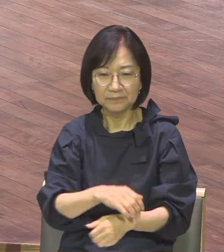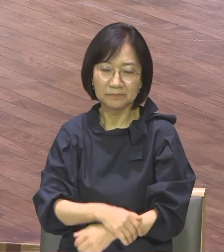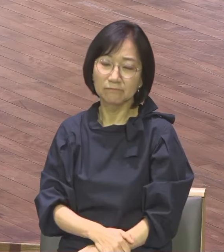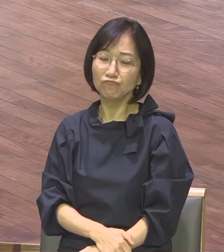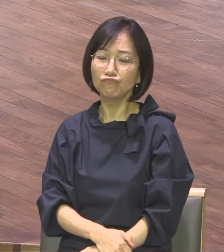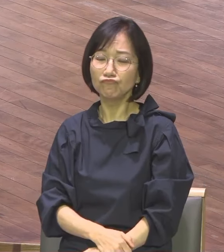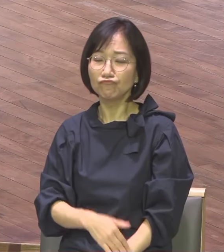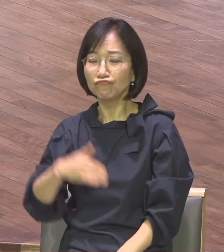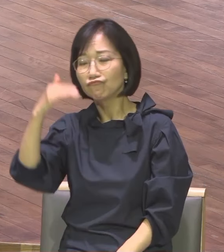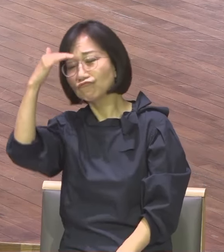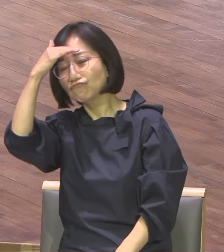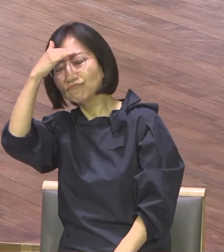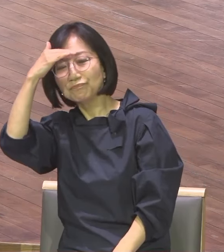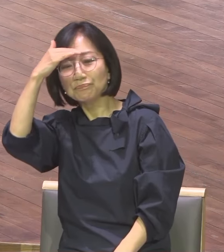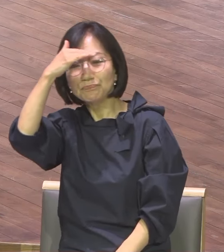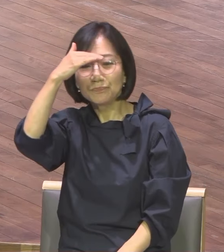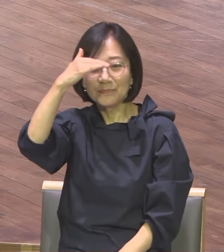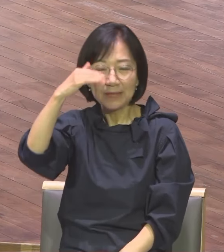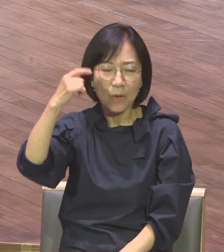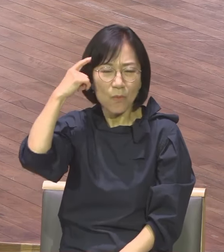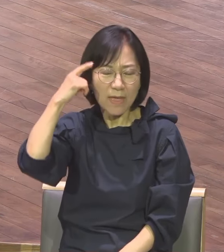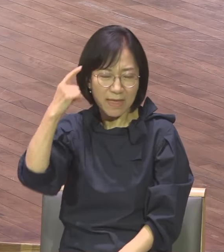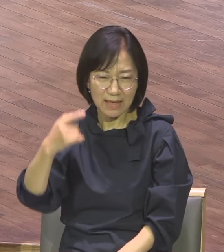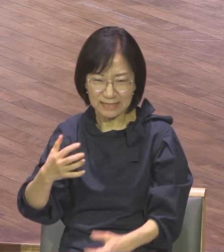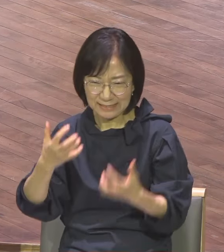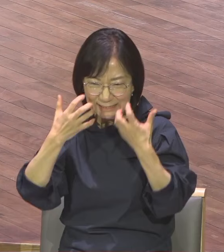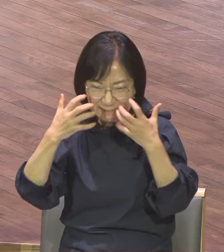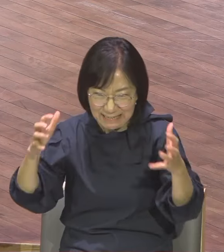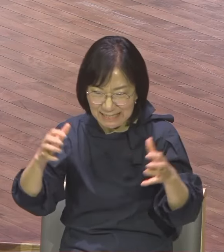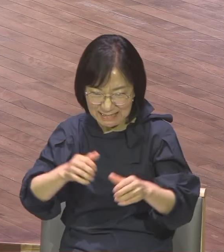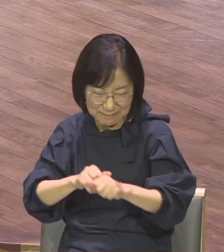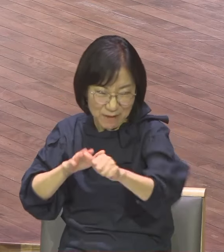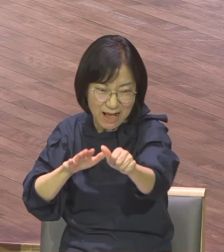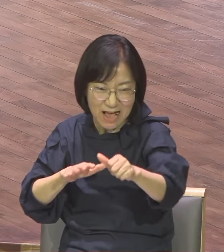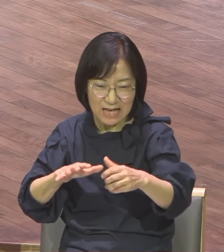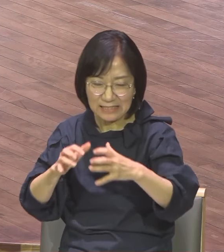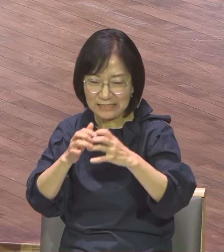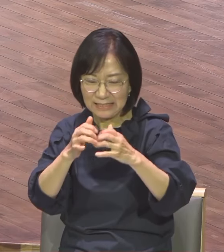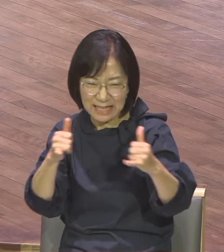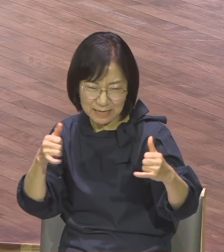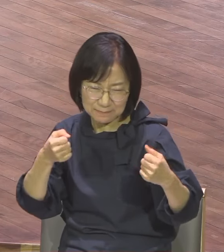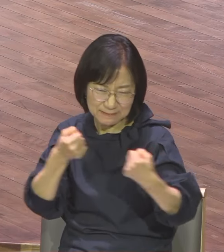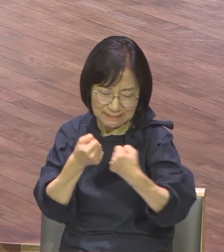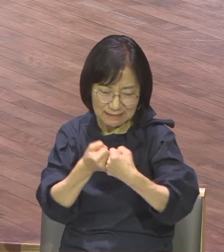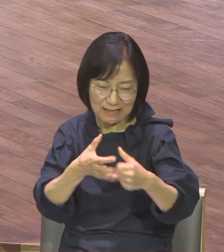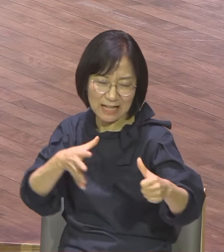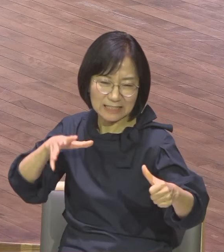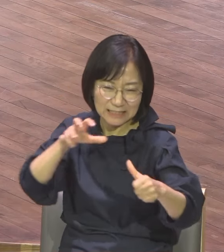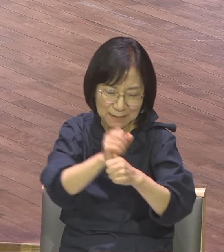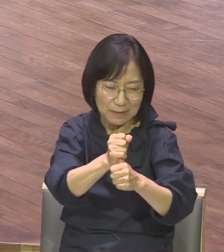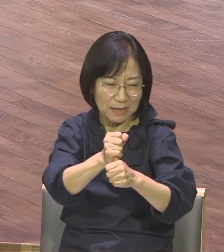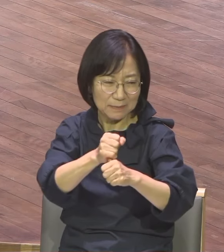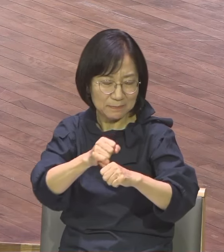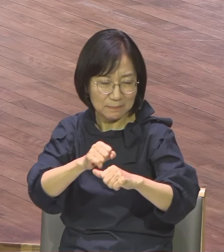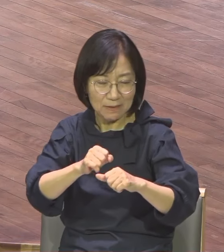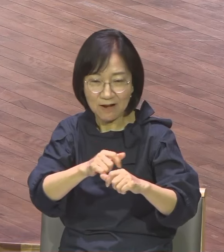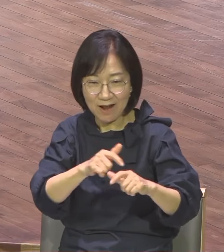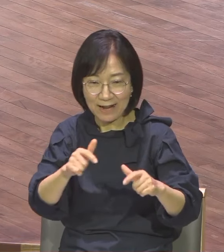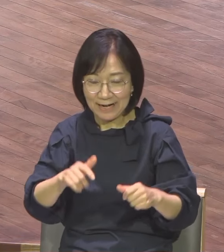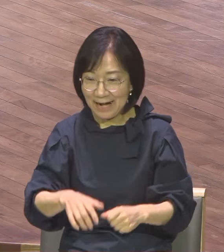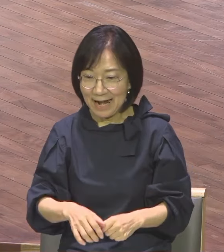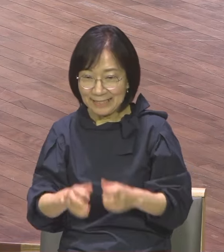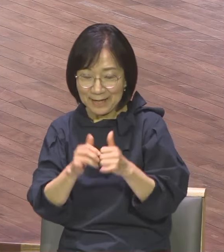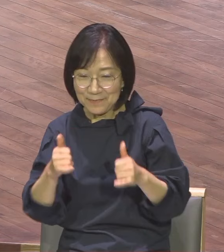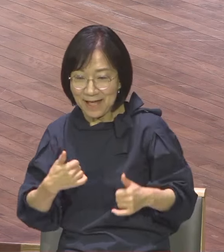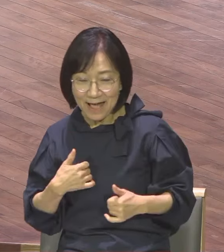보니까 막 그냥 막 그 맹수들 보내가지고 막 사람과 싸우게 만들고 좀 이렇게 싸움 하는